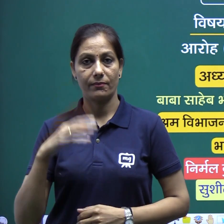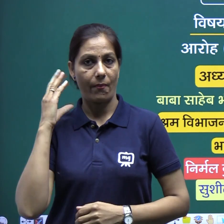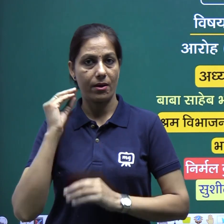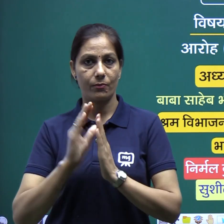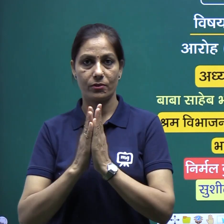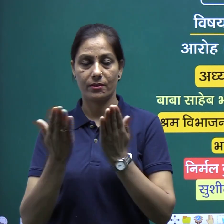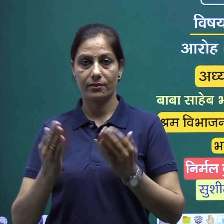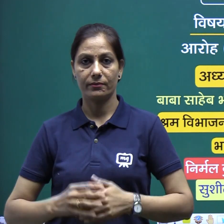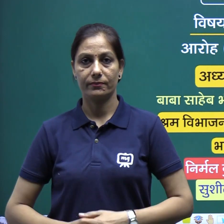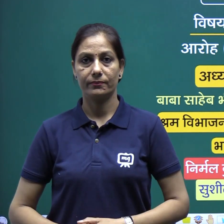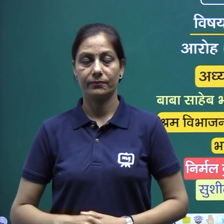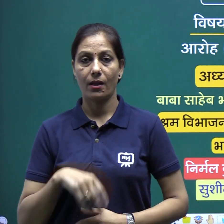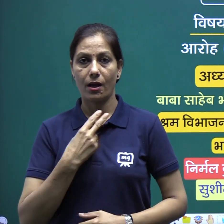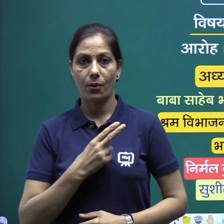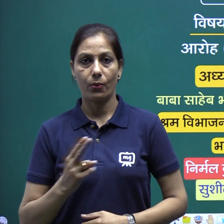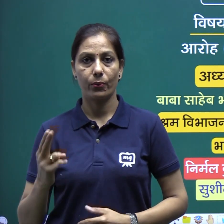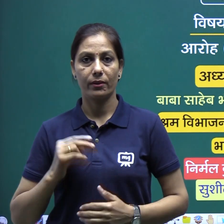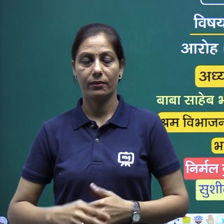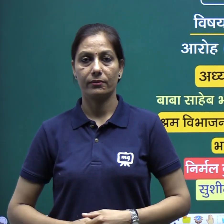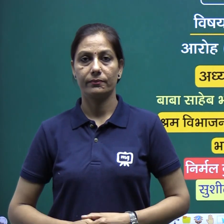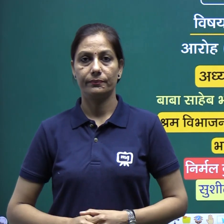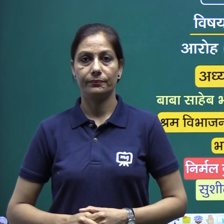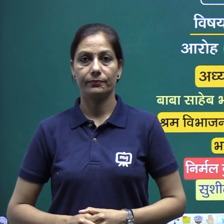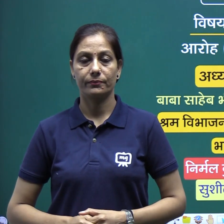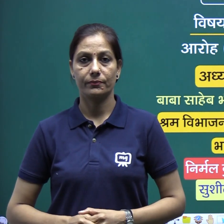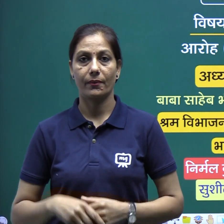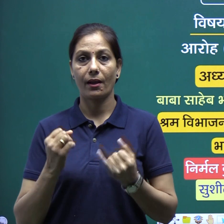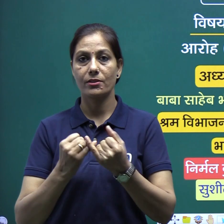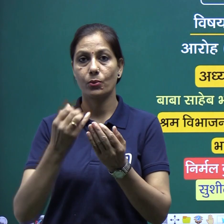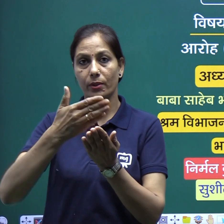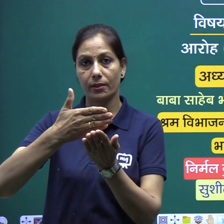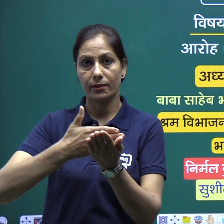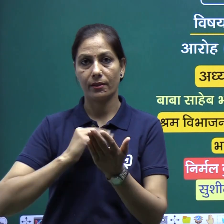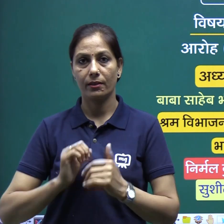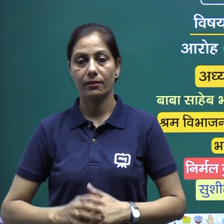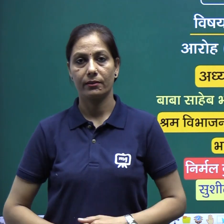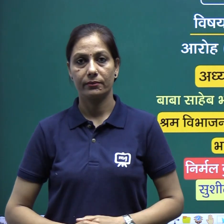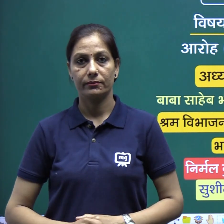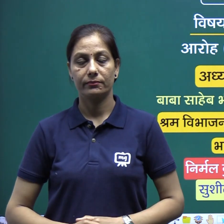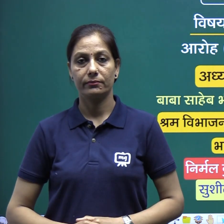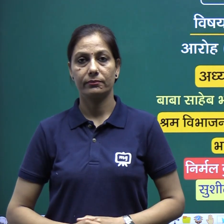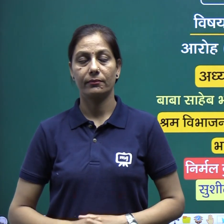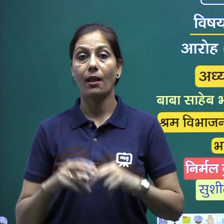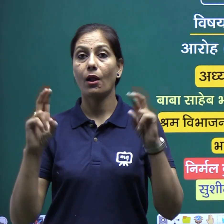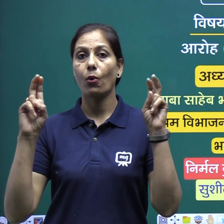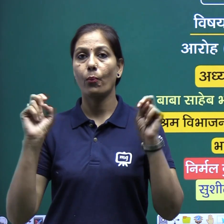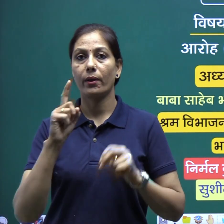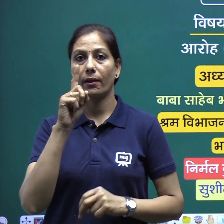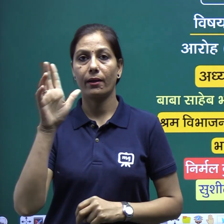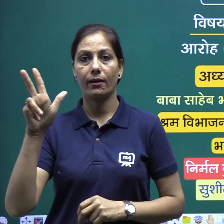पाठ्य पुस्तक आरोह के गद्य खंड के अध्याय 18